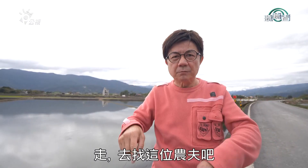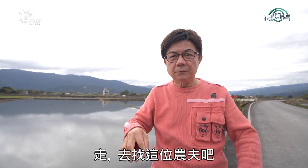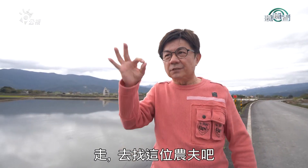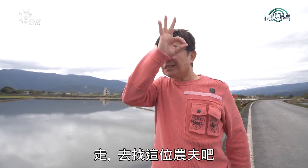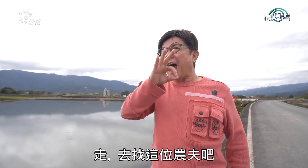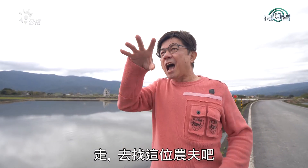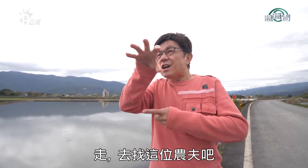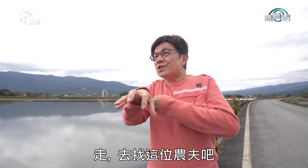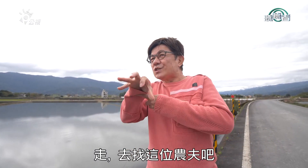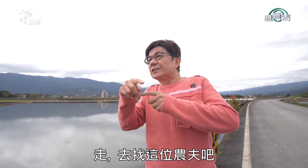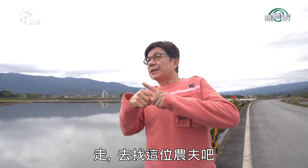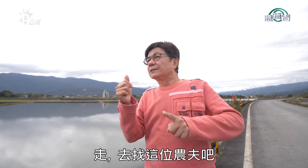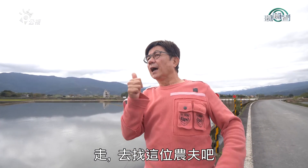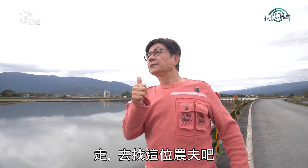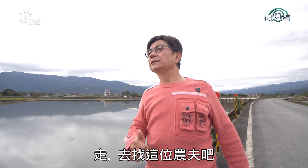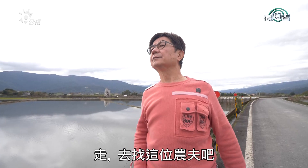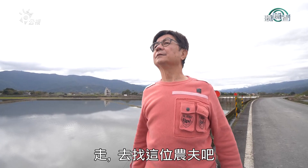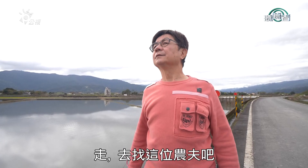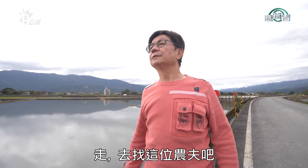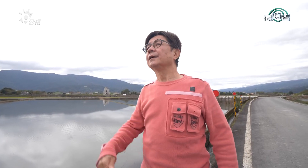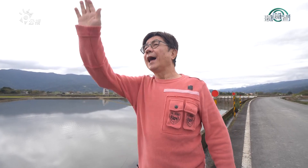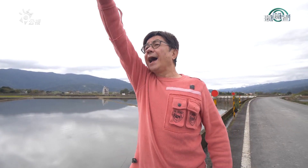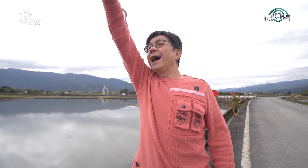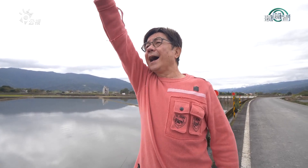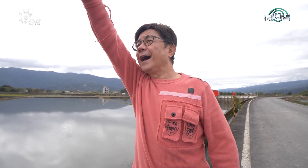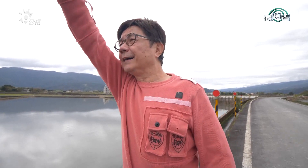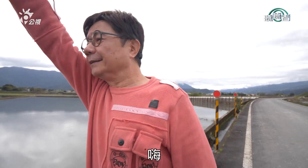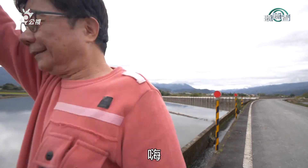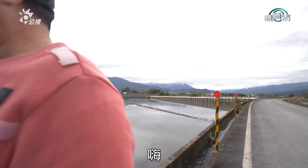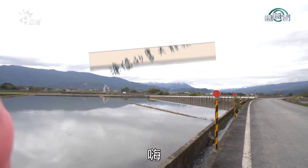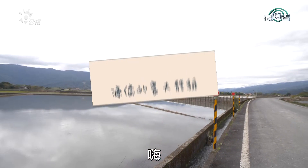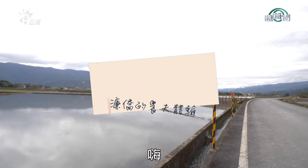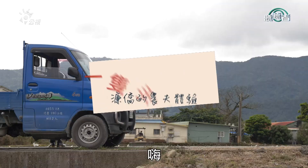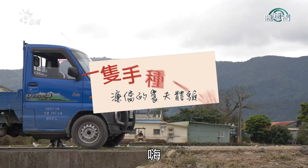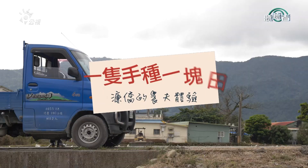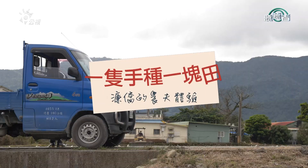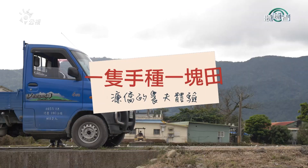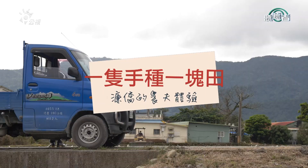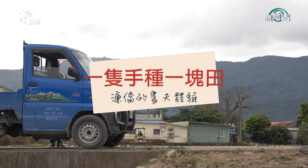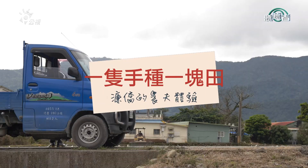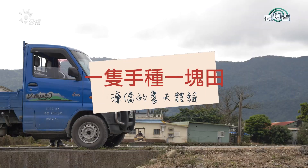走去找这位农夫吧。哎嗨，